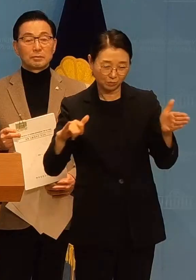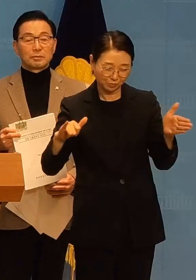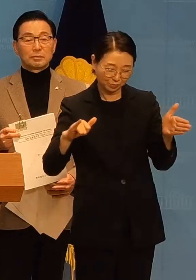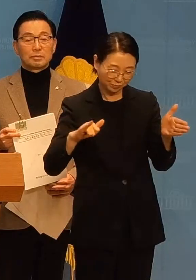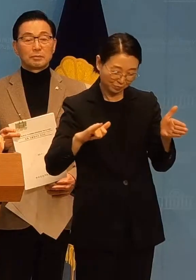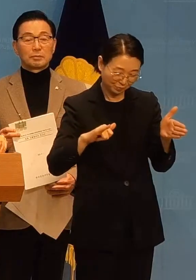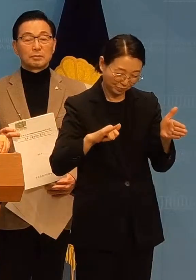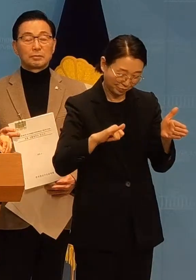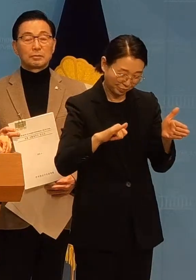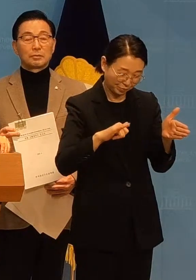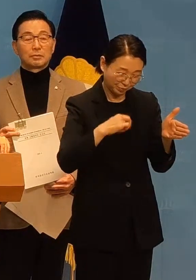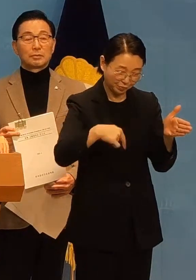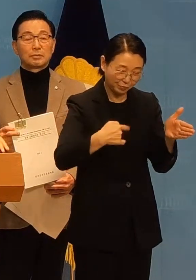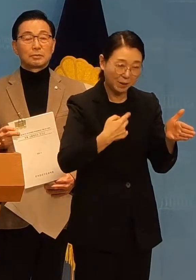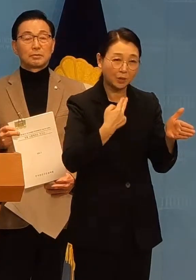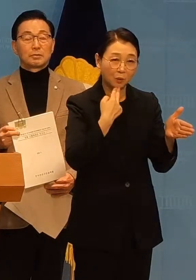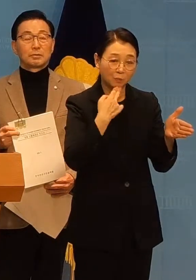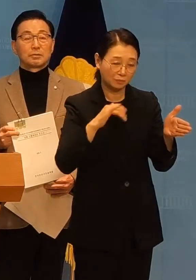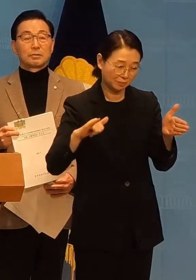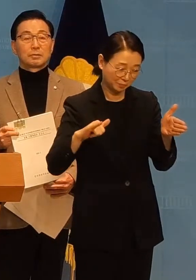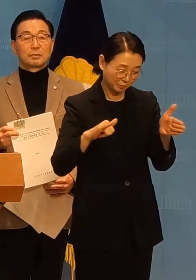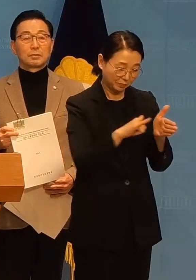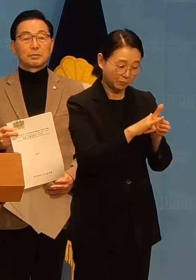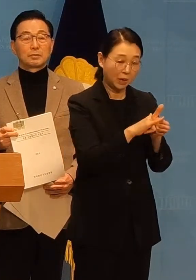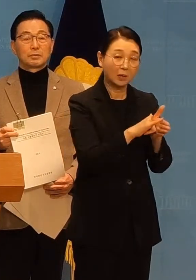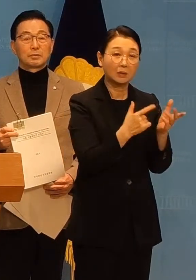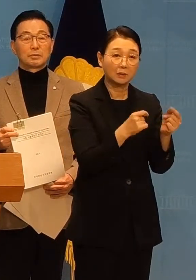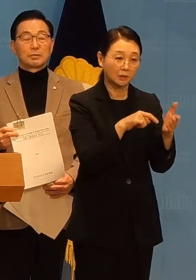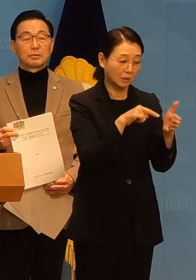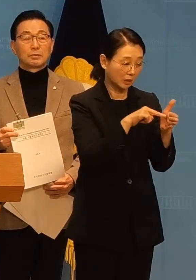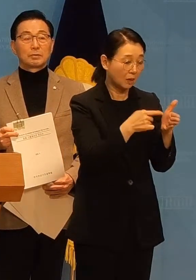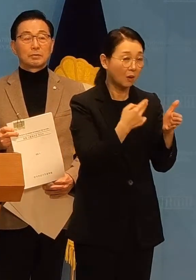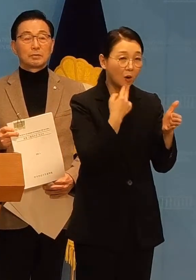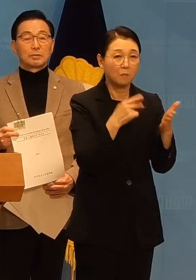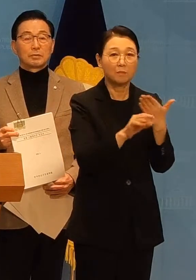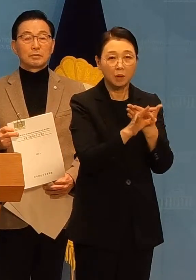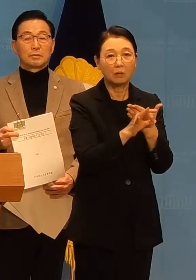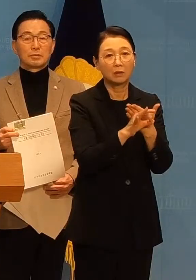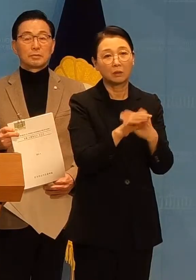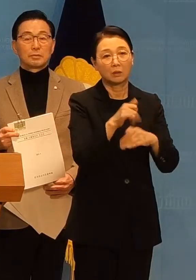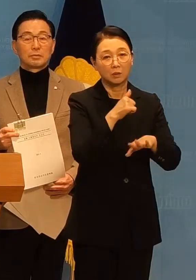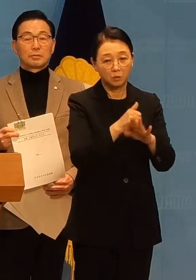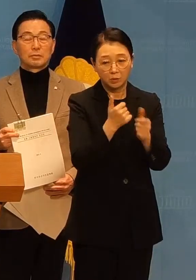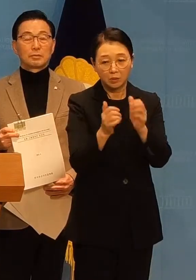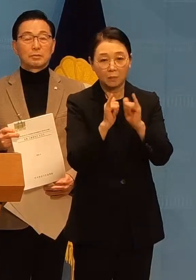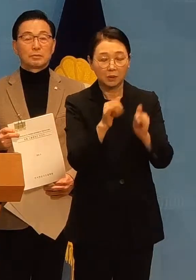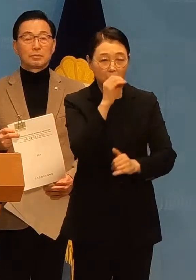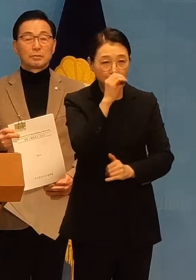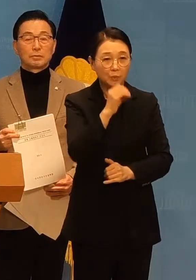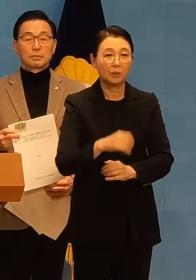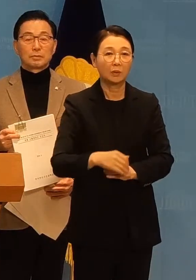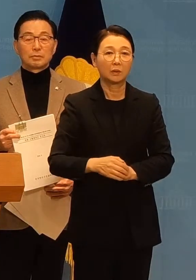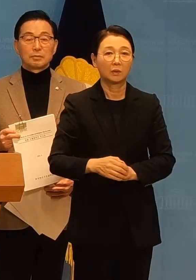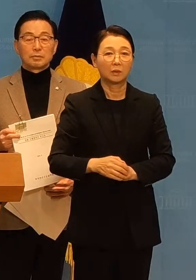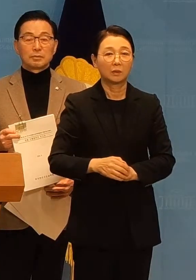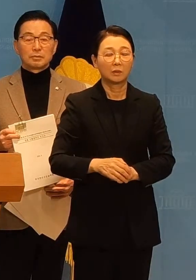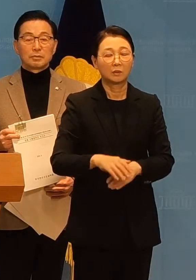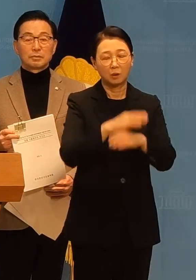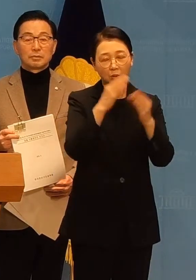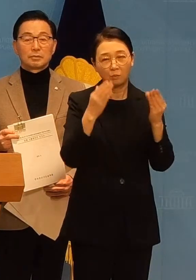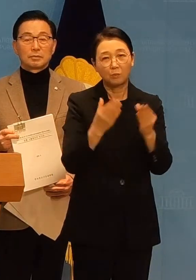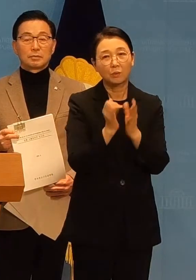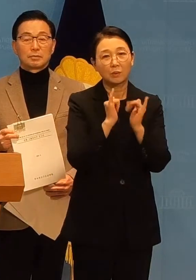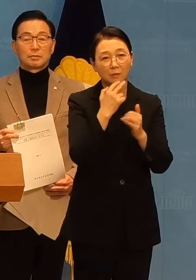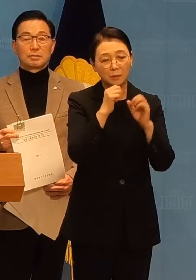했지만 그럼에도 불구하고 이 콘크리트 둔덕이 없었다면 사망자 제로, 즉 전원